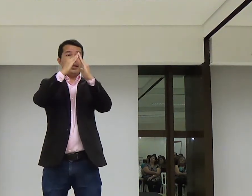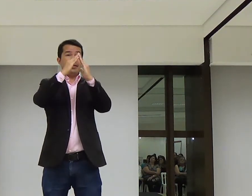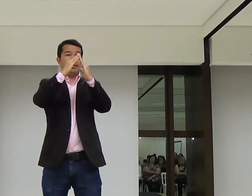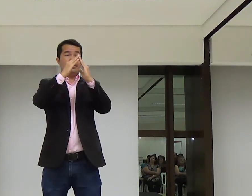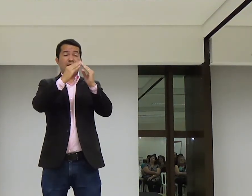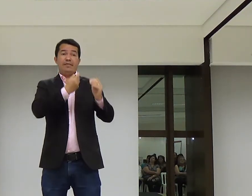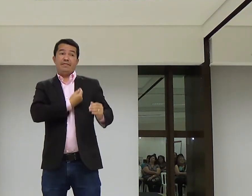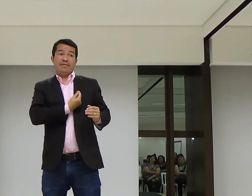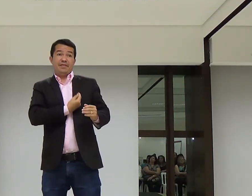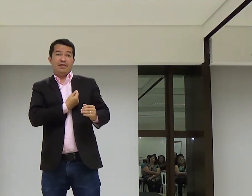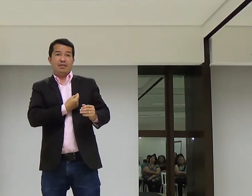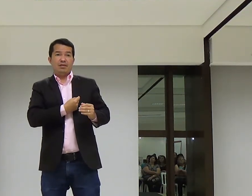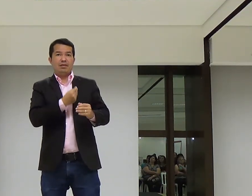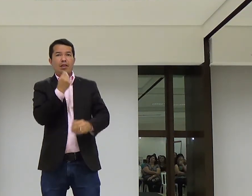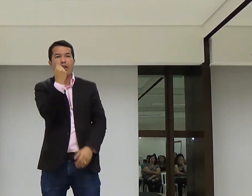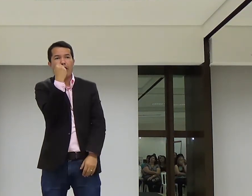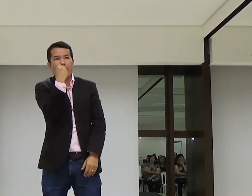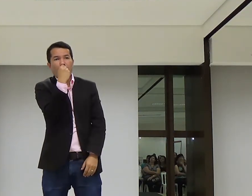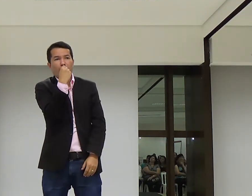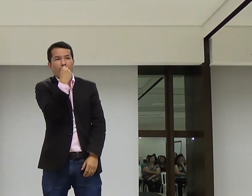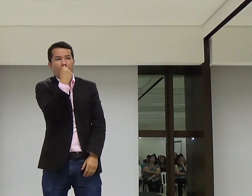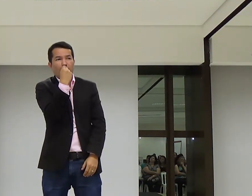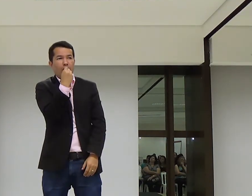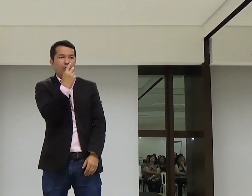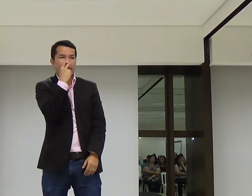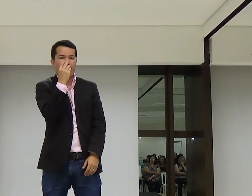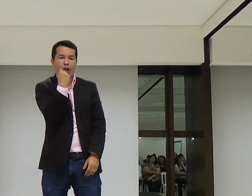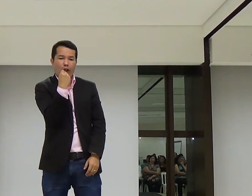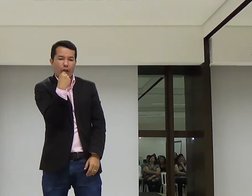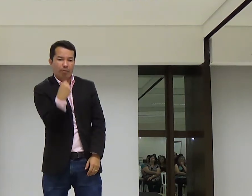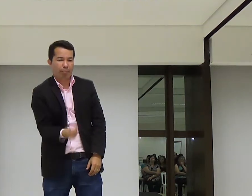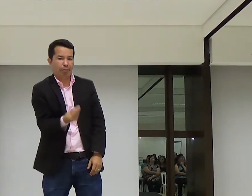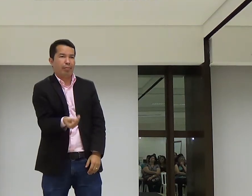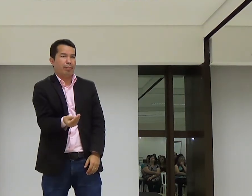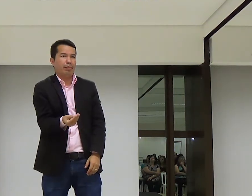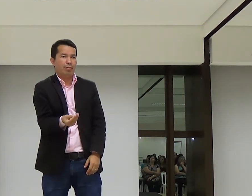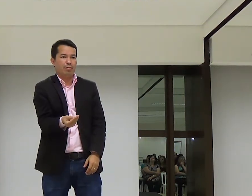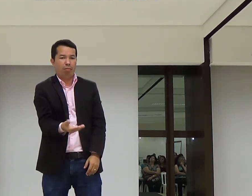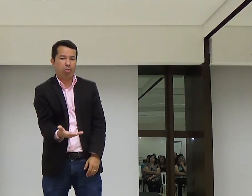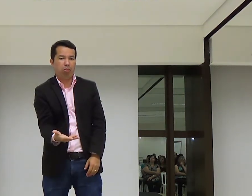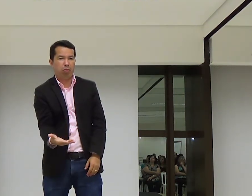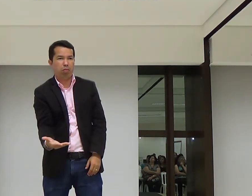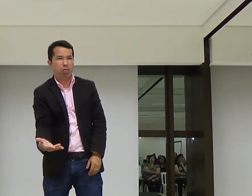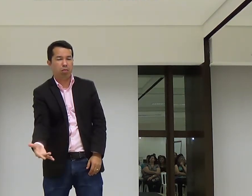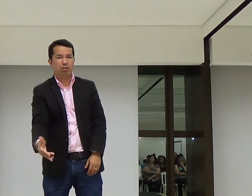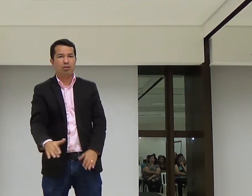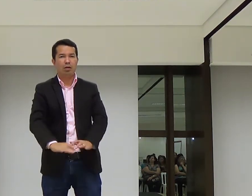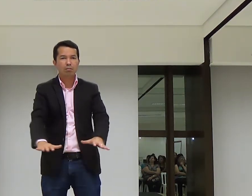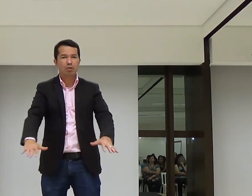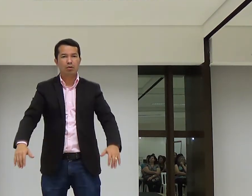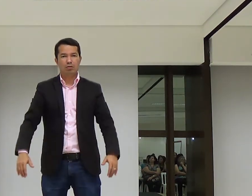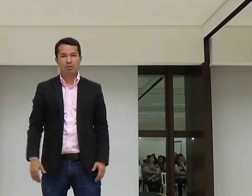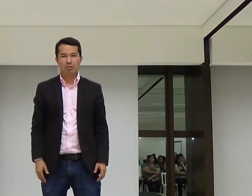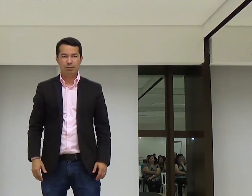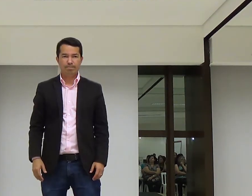que a sua construção nunca fique fraca. Sabe, uma construção fraca, ela se destrói.